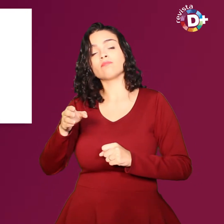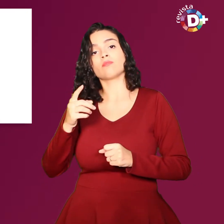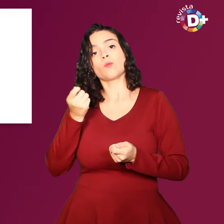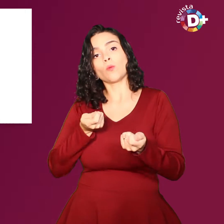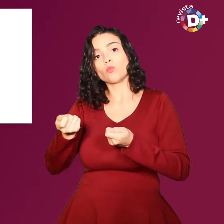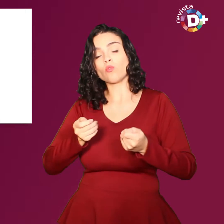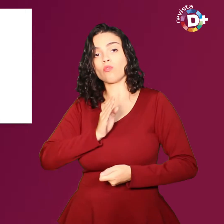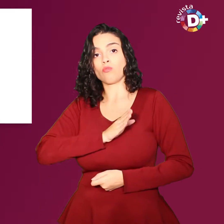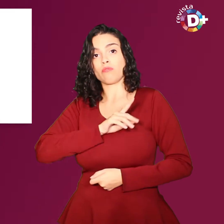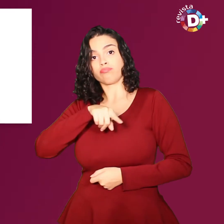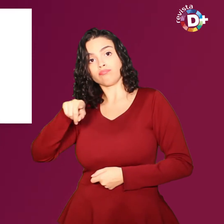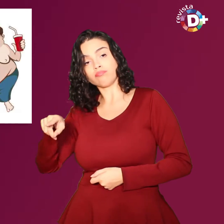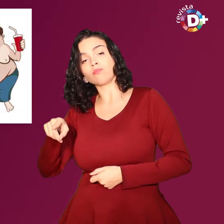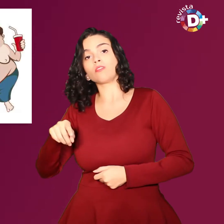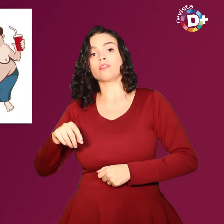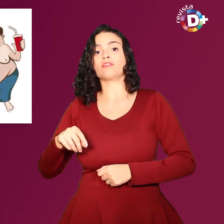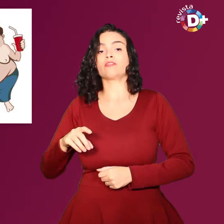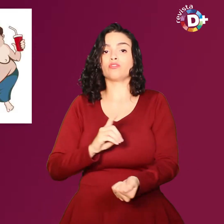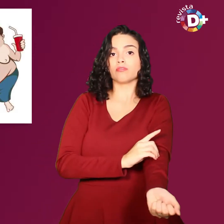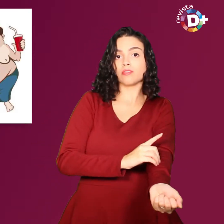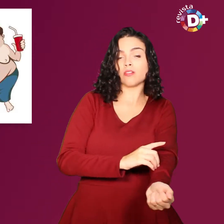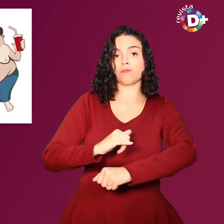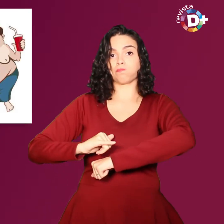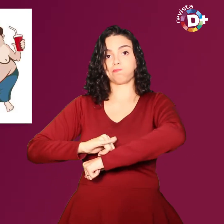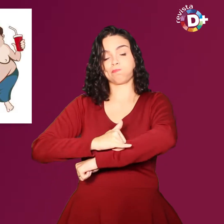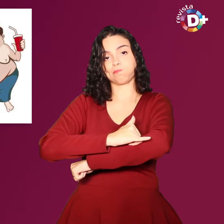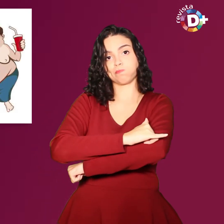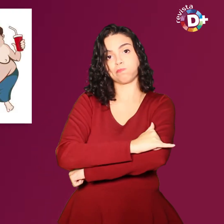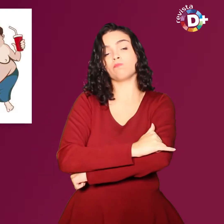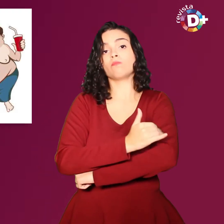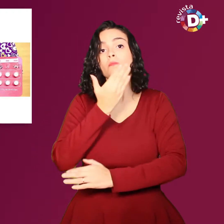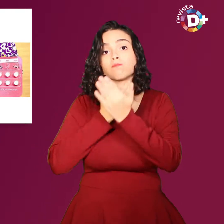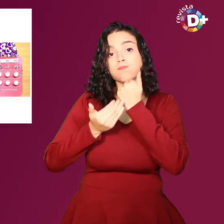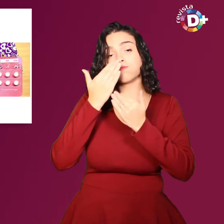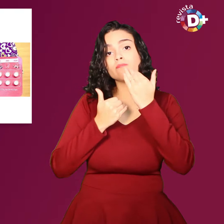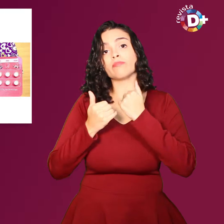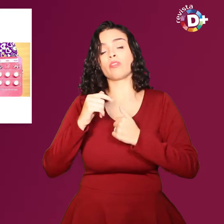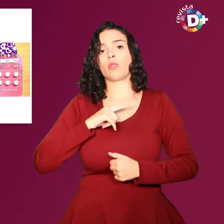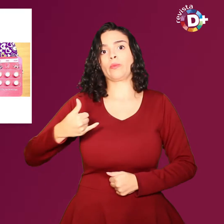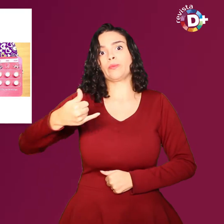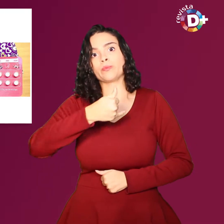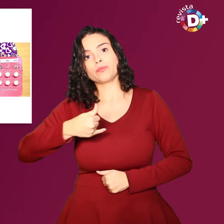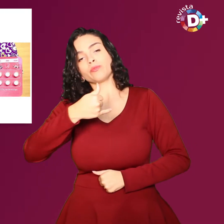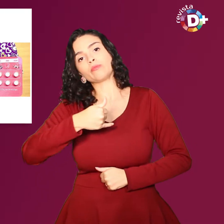cardiológico inadequado, diabetes, obesidade, dieta com excesso de gordura e